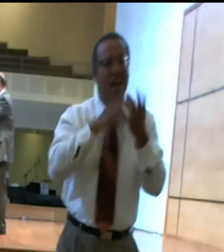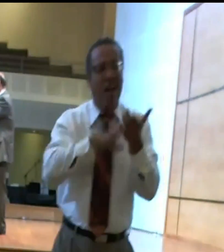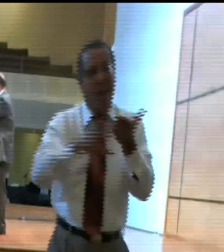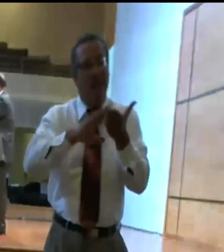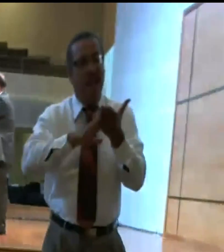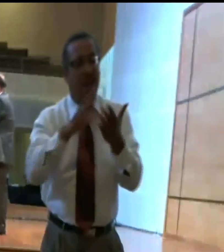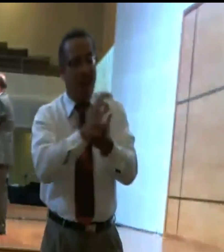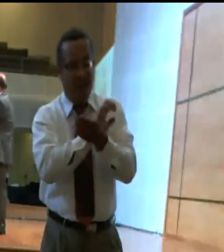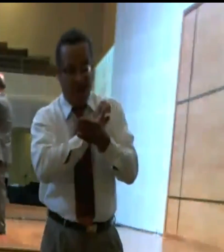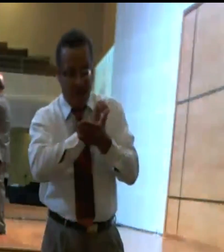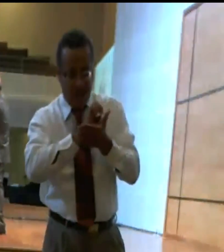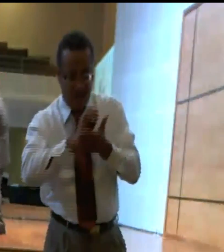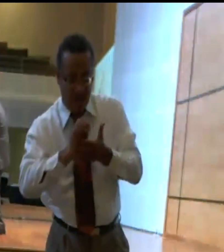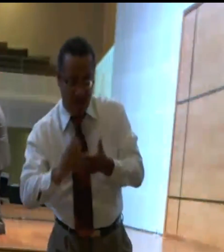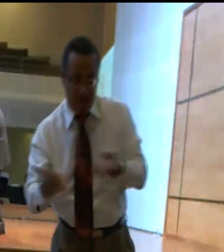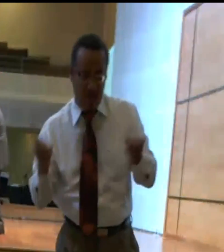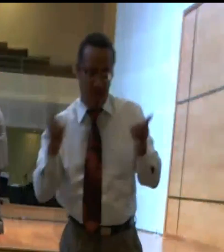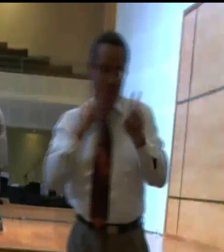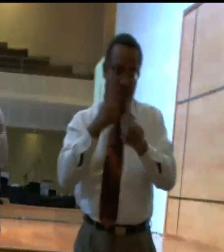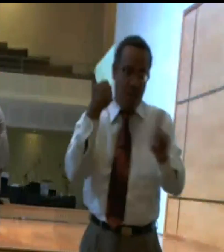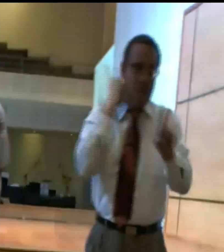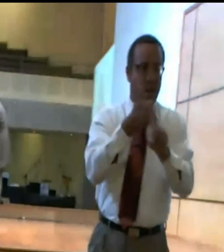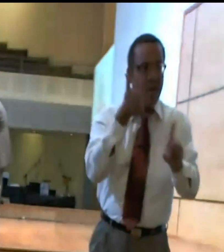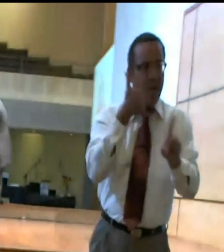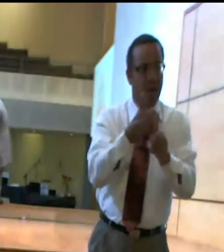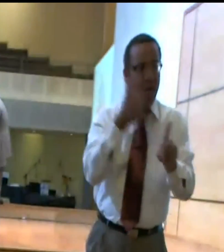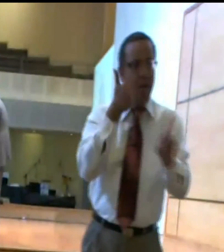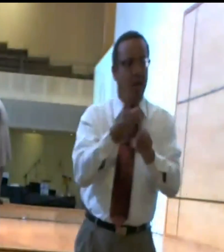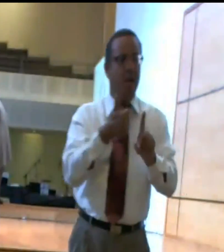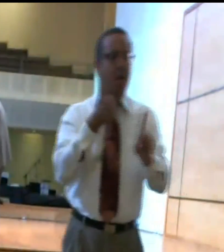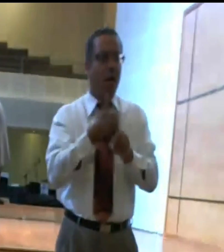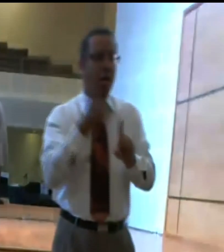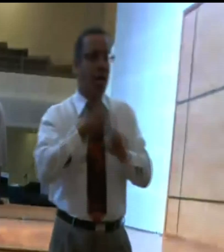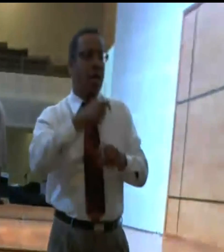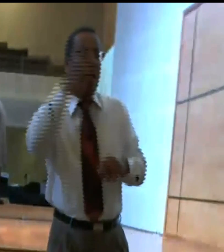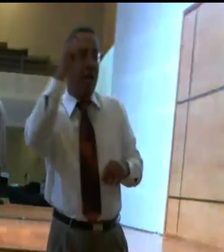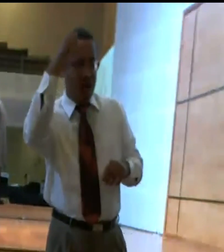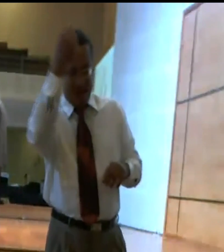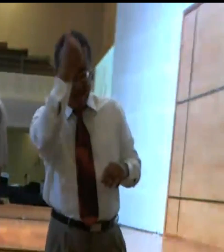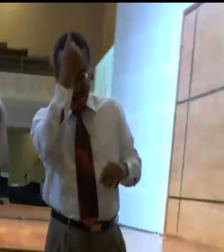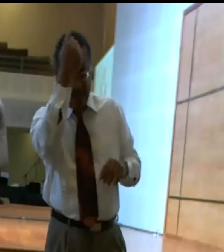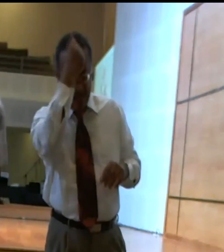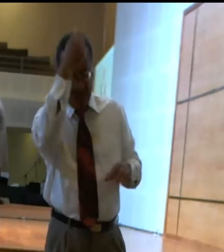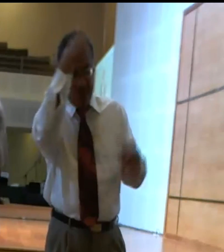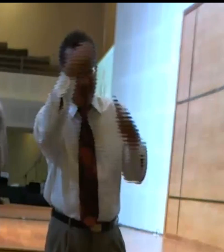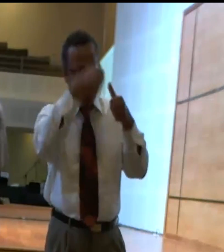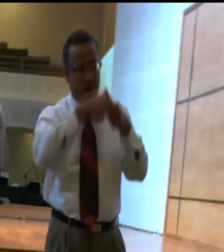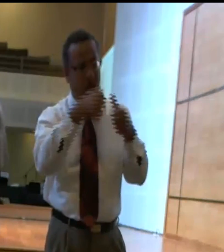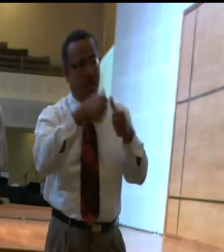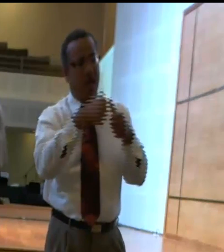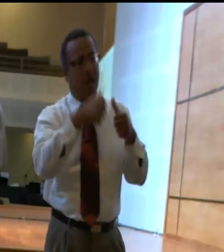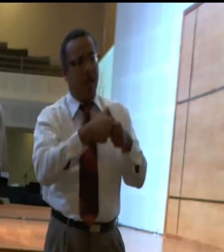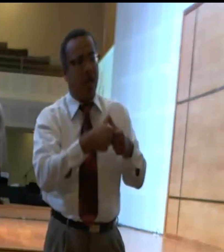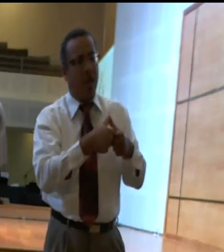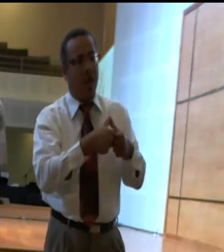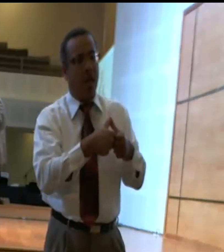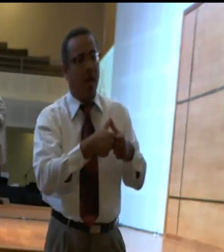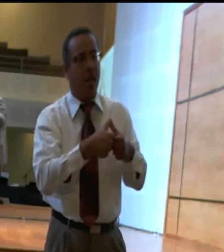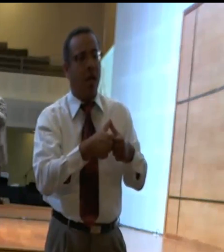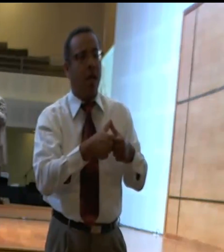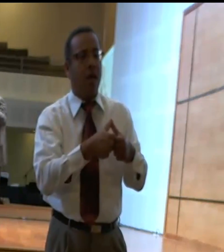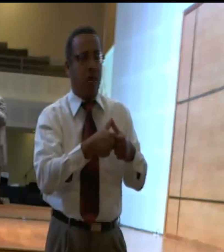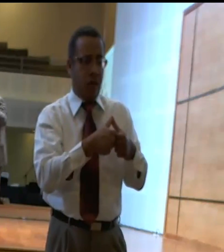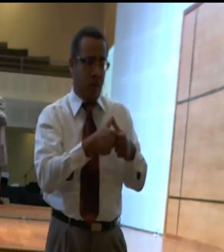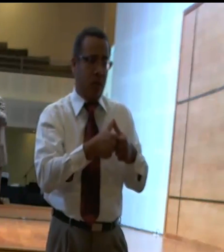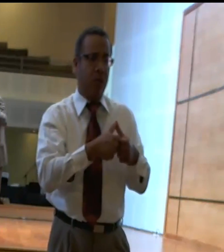del Evangelio cuando él mismo es atrapado en su propia necedad. Recuerden lo que decía Salomón en el